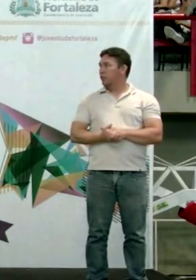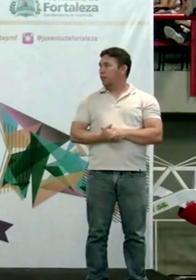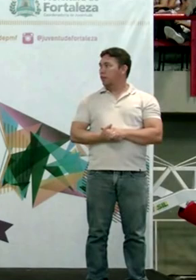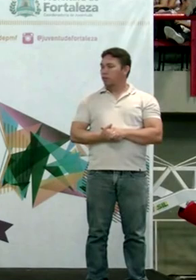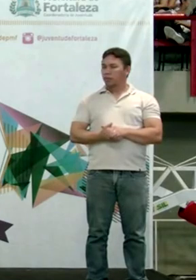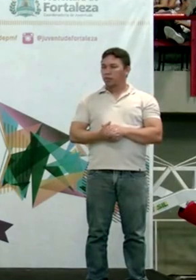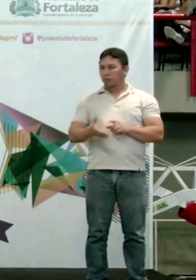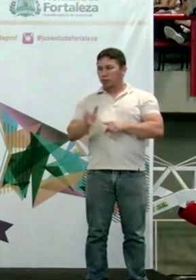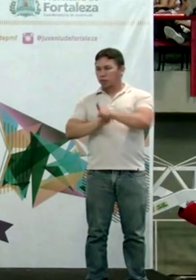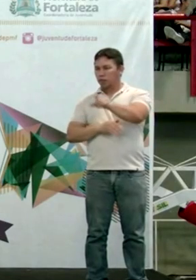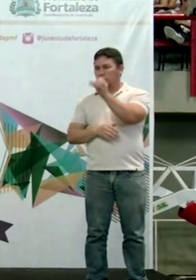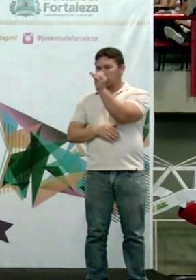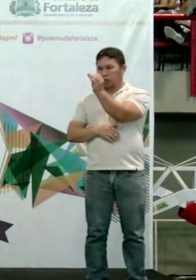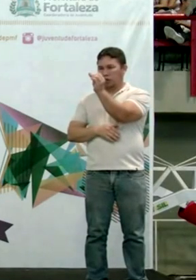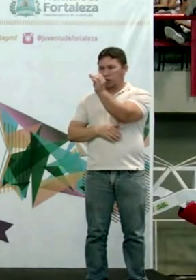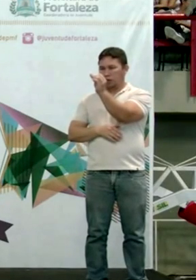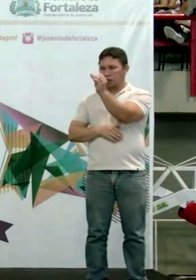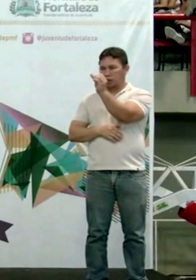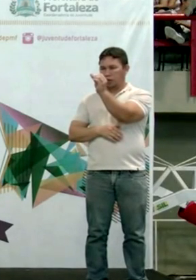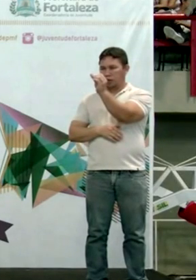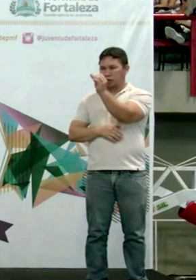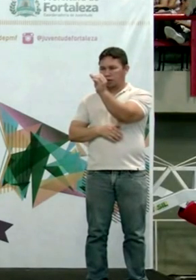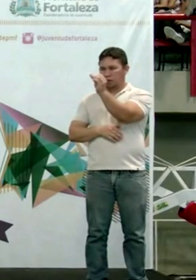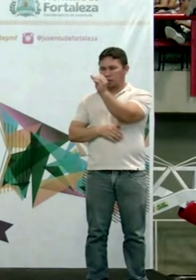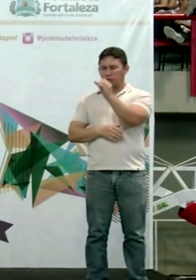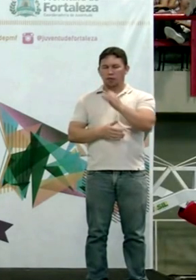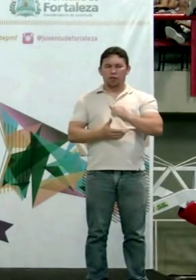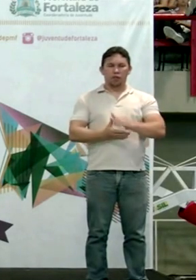Essa é a questão 6.